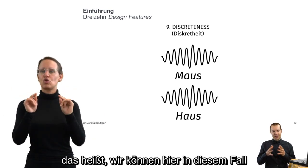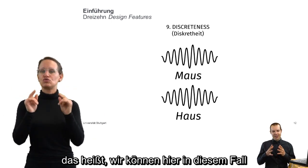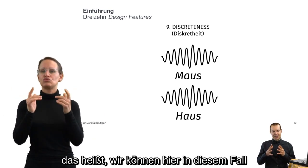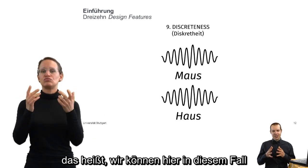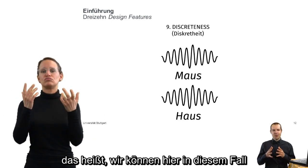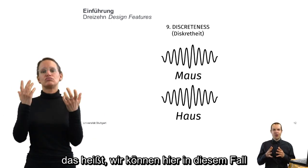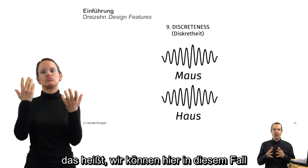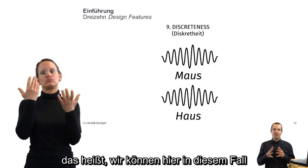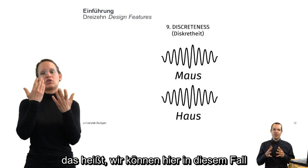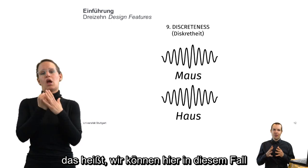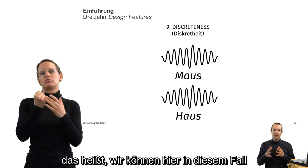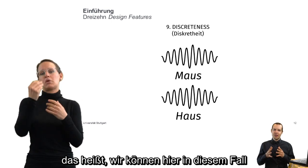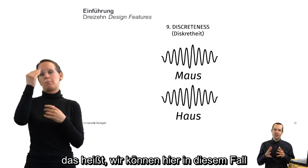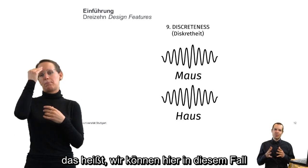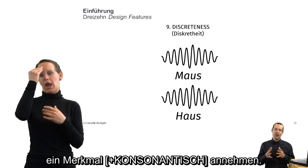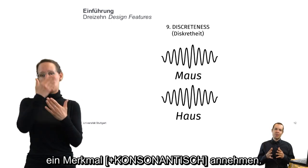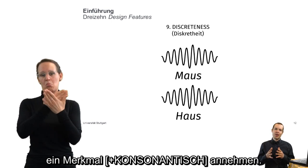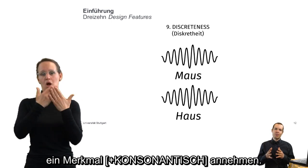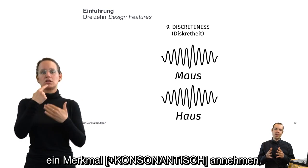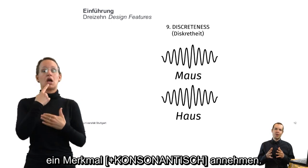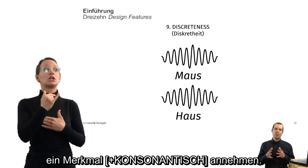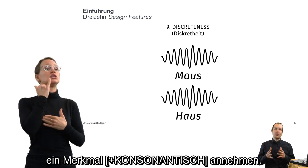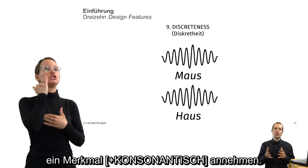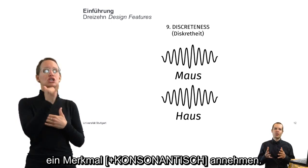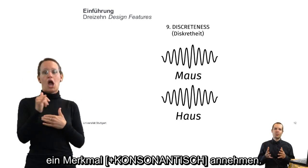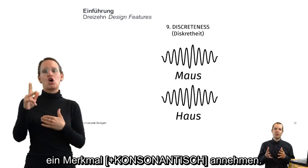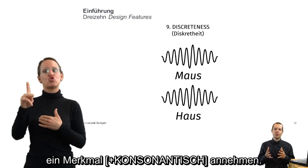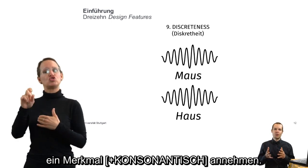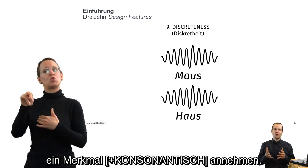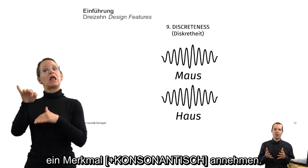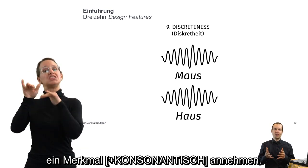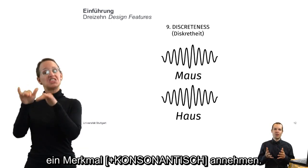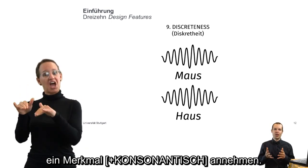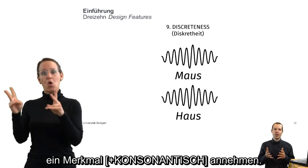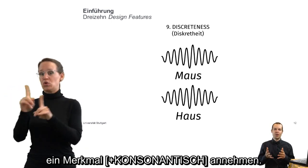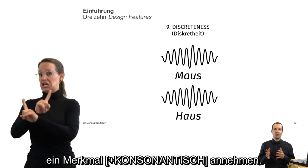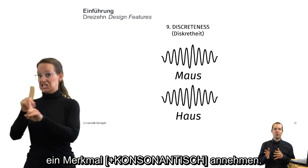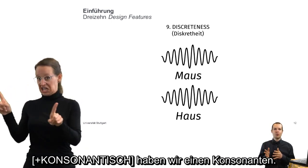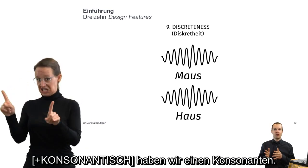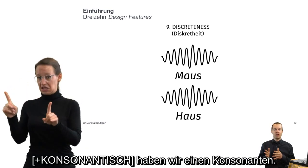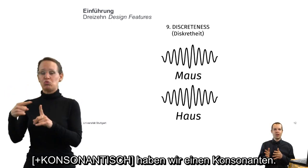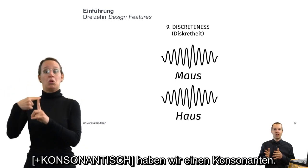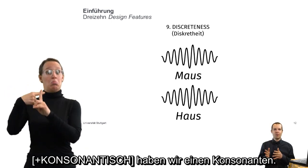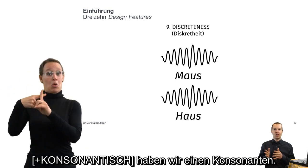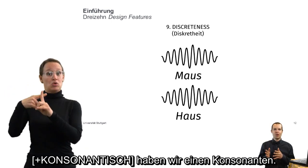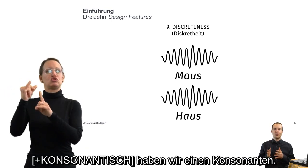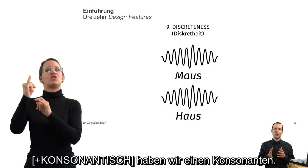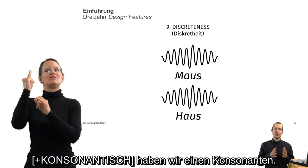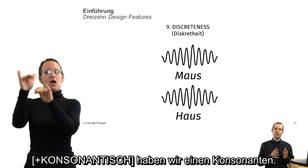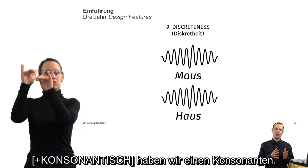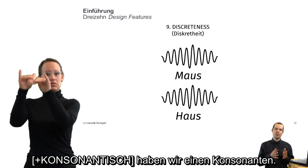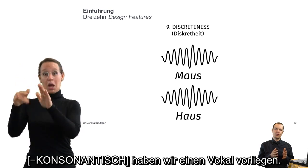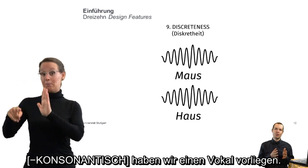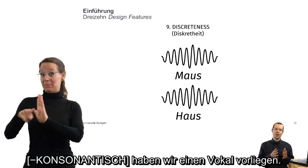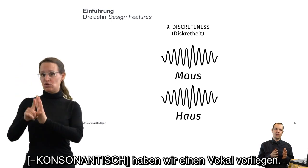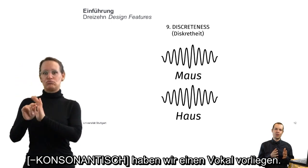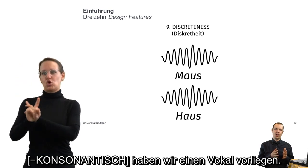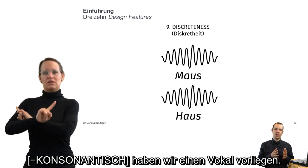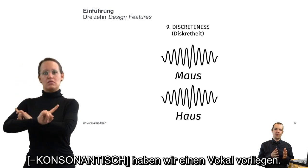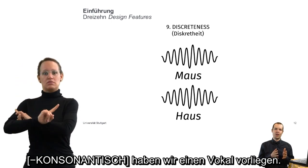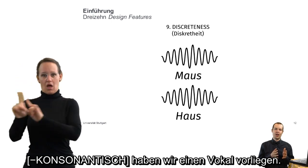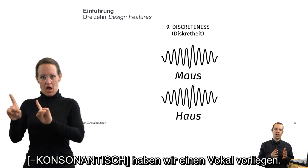Und das heißt, wir können hier in diesem Fall ein Merkmal Plus-Minus-Konsonantisch annehmen. Plus-Konsonantisch haben wir ein Konsonant, Minus